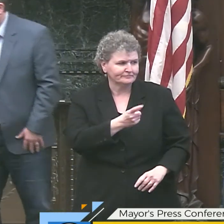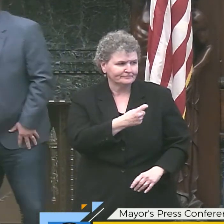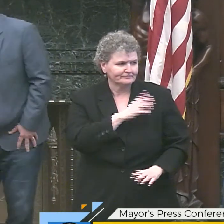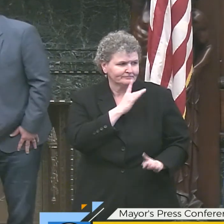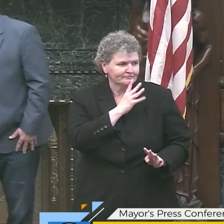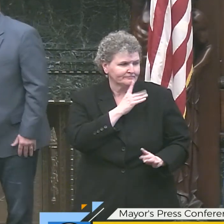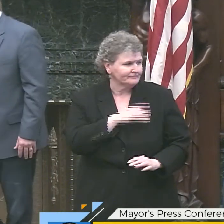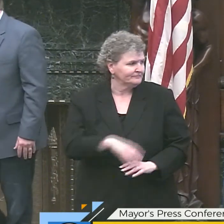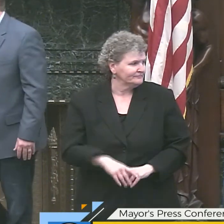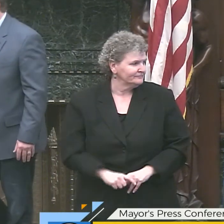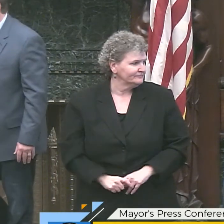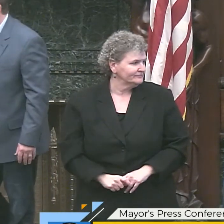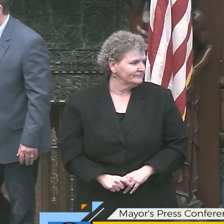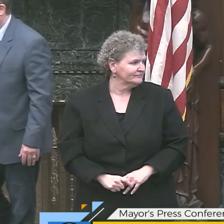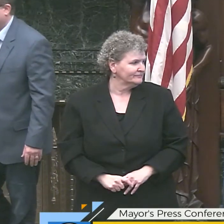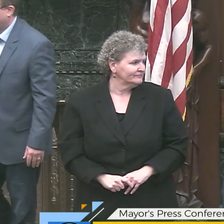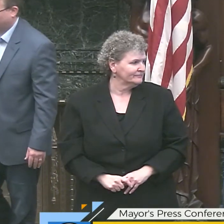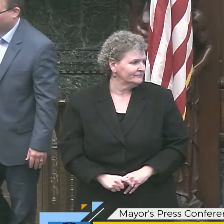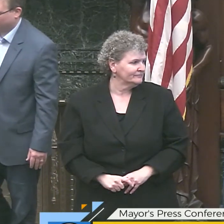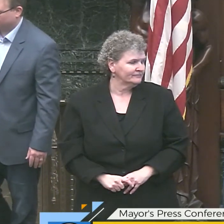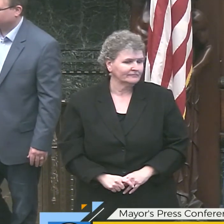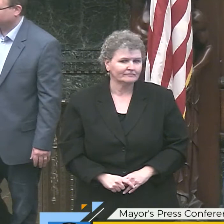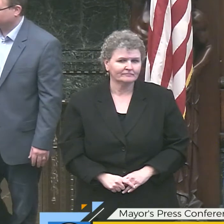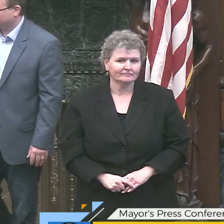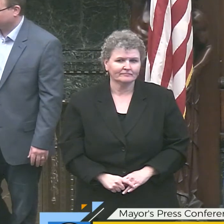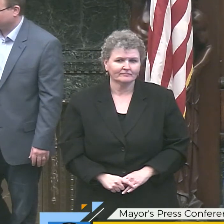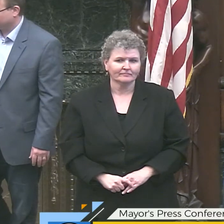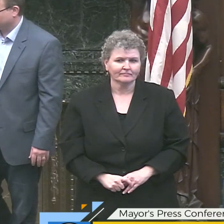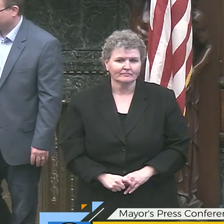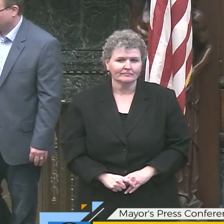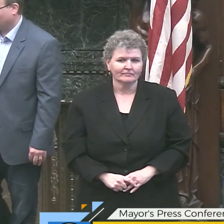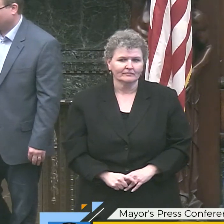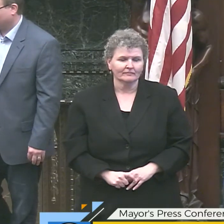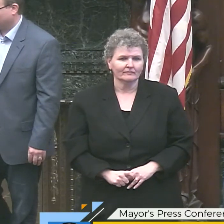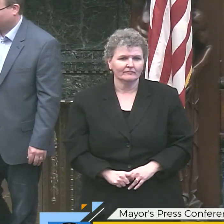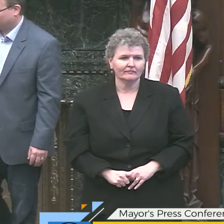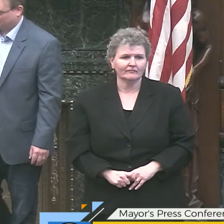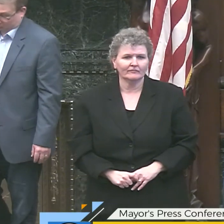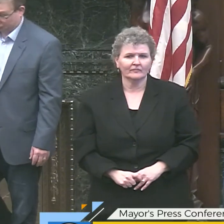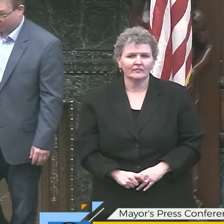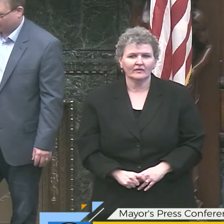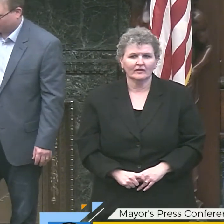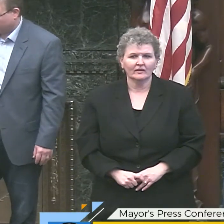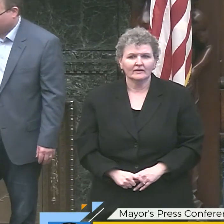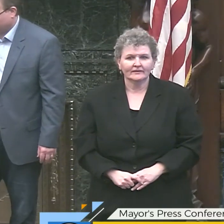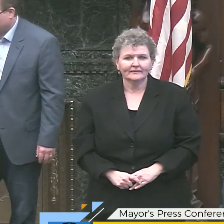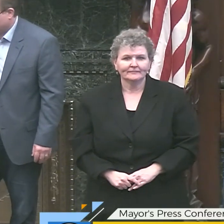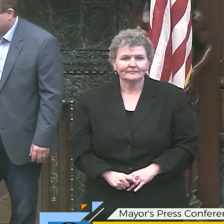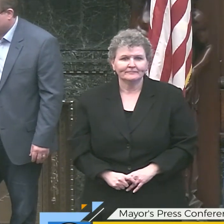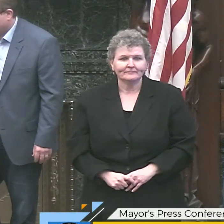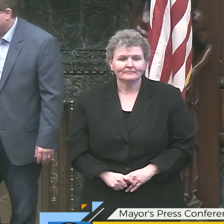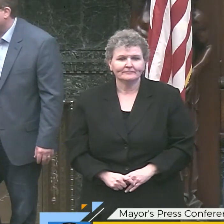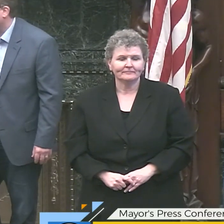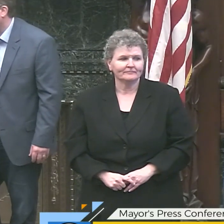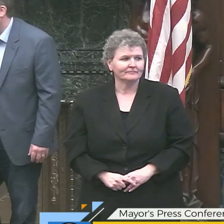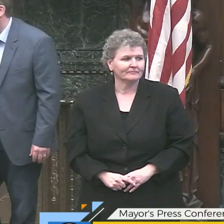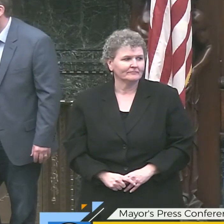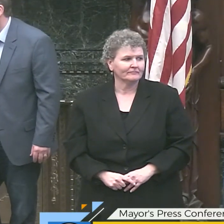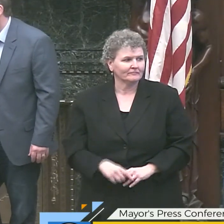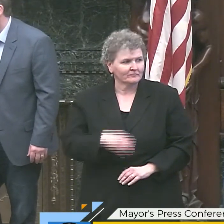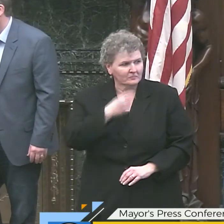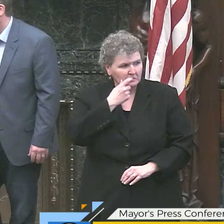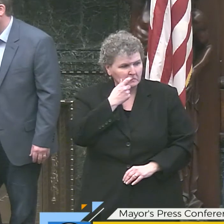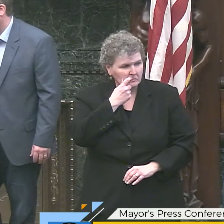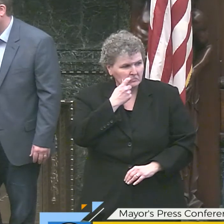que se acaba de ir, pero no sé si me pueden ayudar a responderla. Queremos tener algo en español. Han habido varios tiroteos, uno de los más violentos anoche,